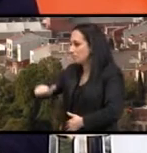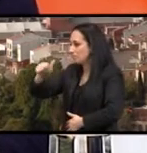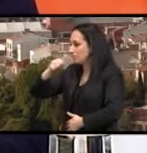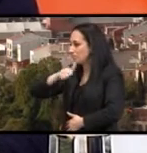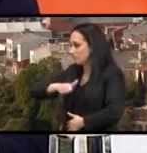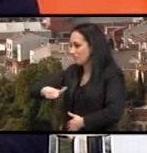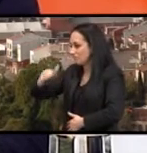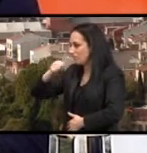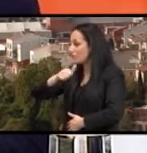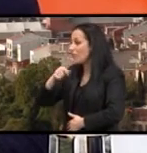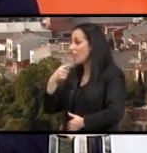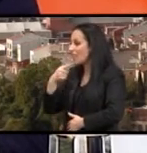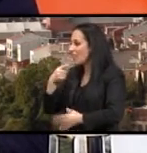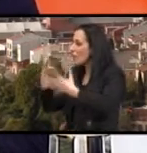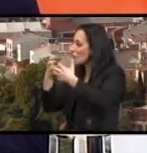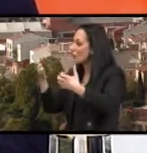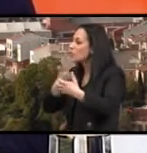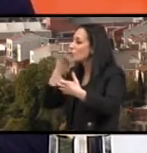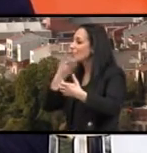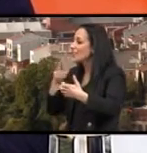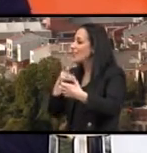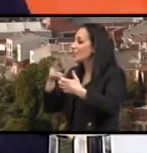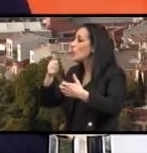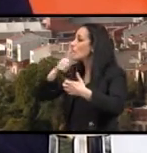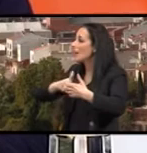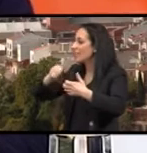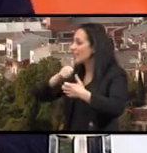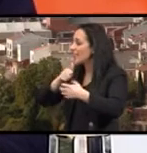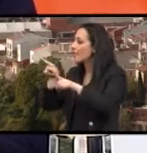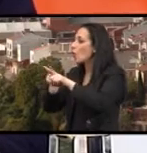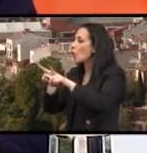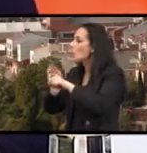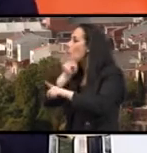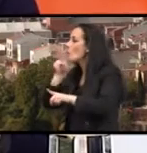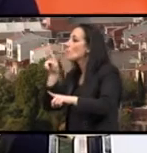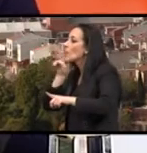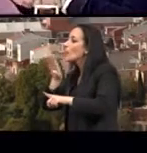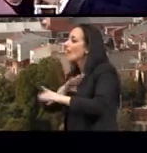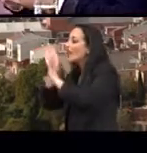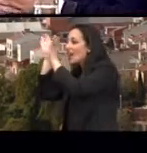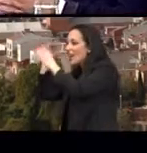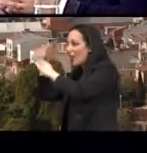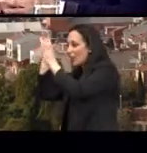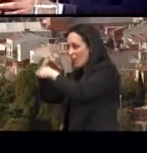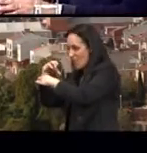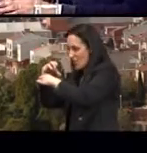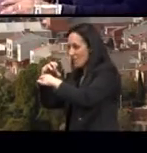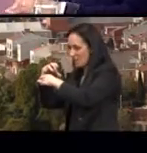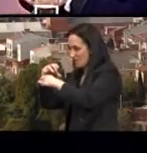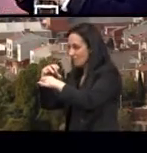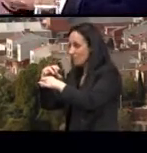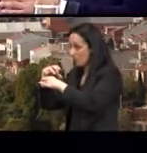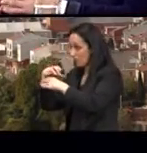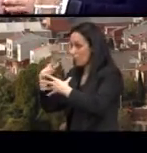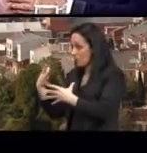La mare de la ciència. És esperar, tenen un ritme de vida molt diferent al nostre. Per una banda poden anar més a poc a poc, però per una altra banda es